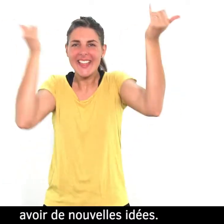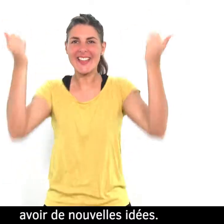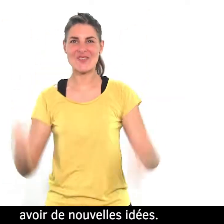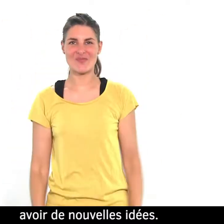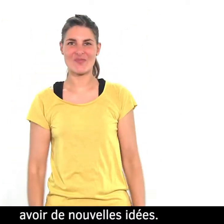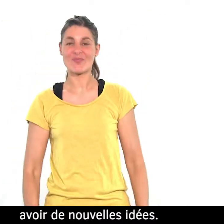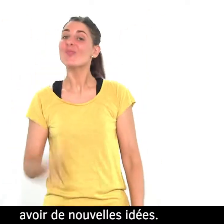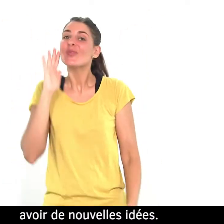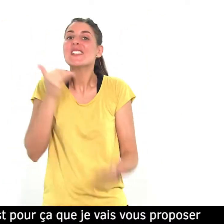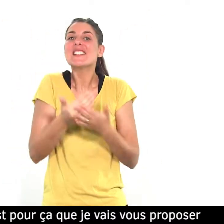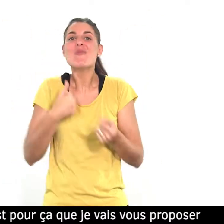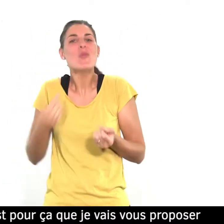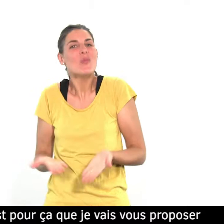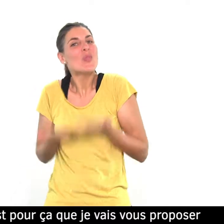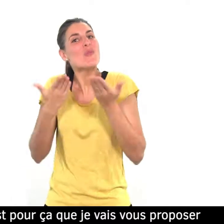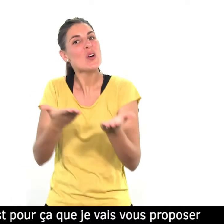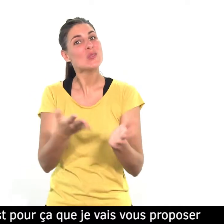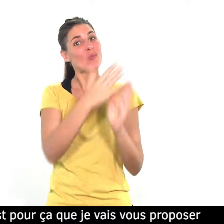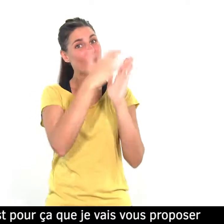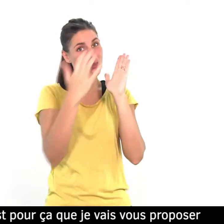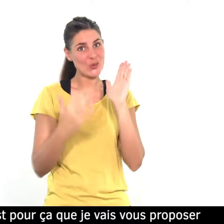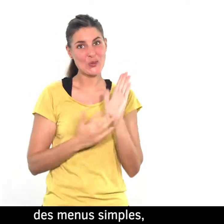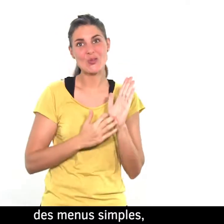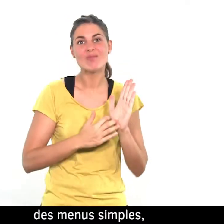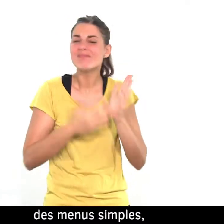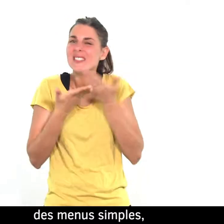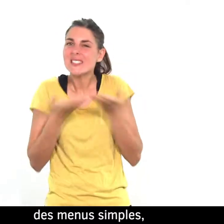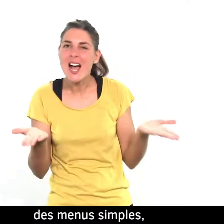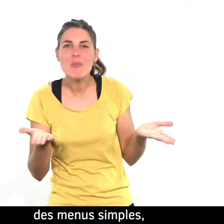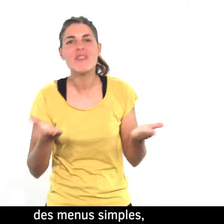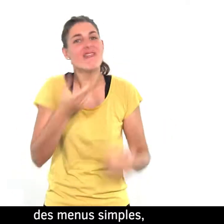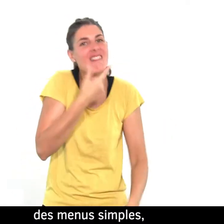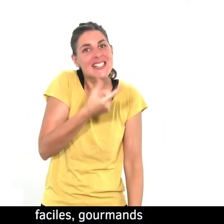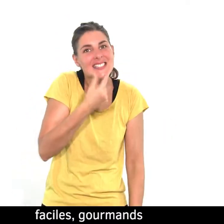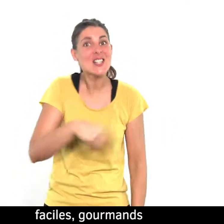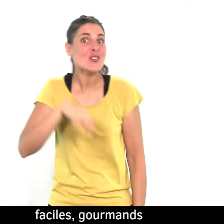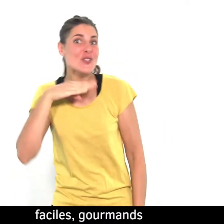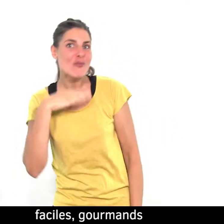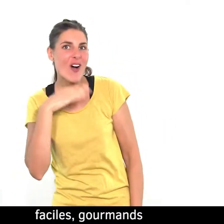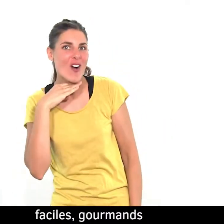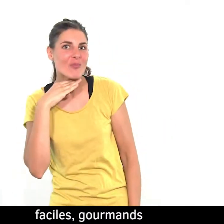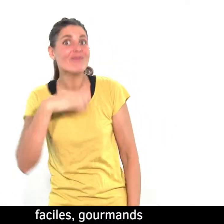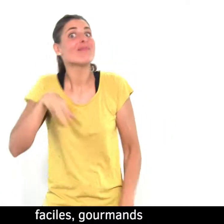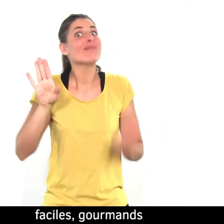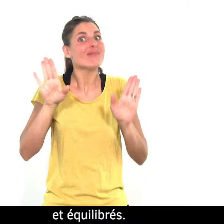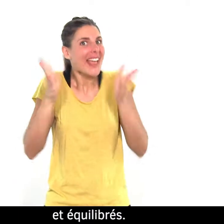idées c'est pour ça que je vais vous proposer des menus simples faciles gourmand et